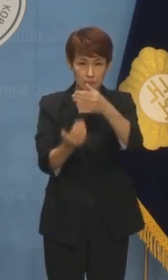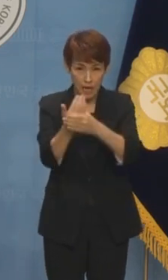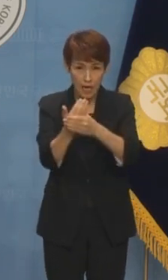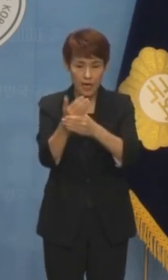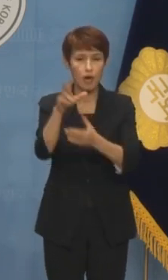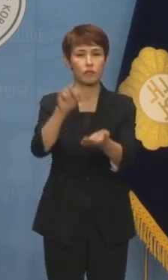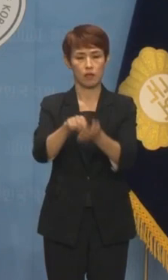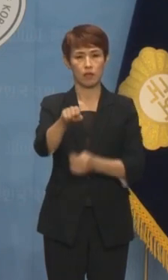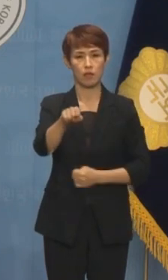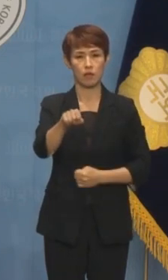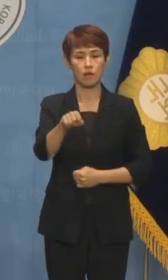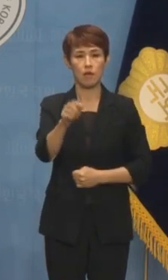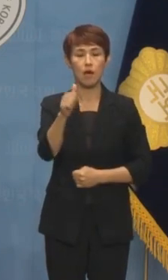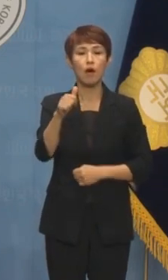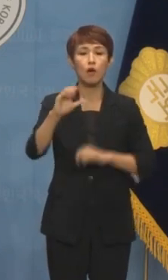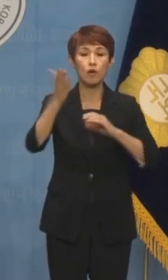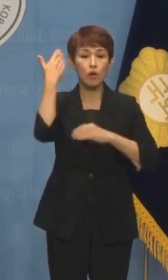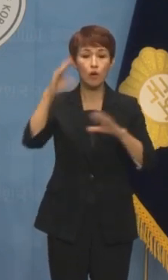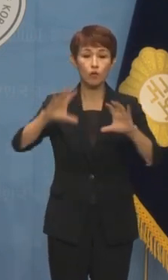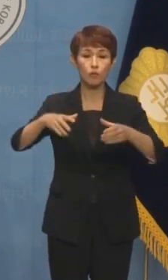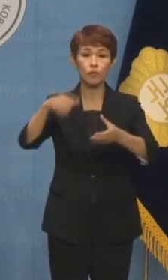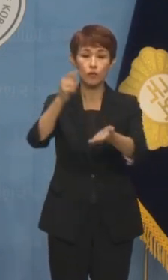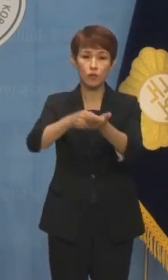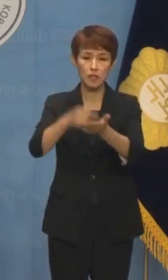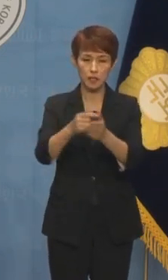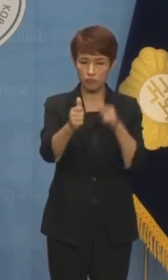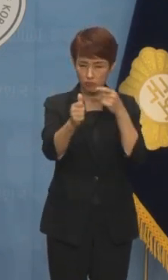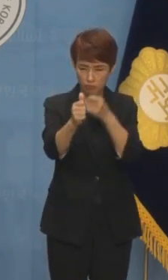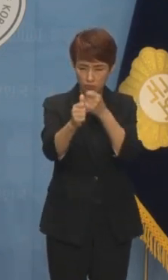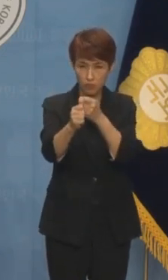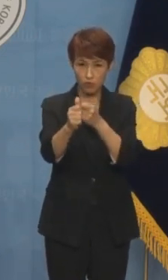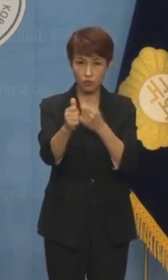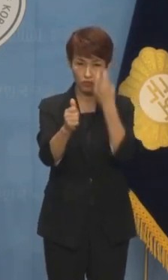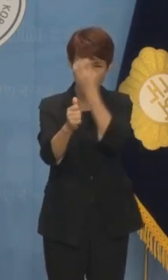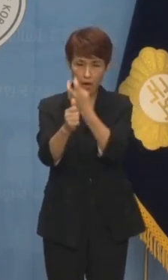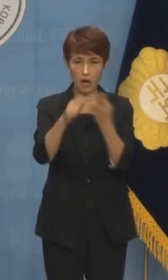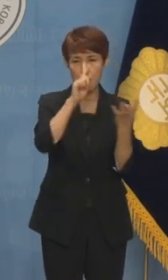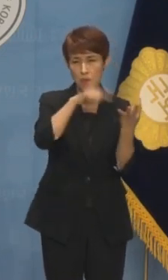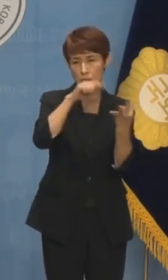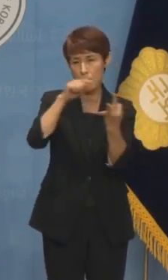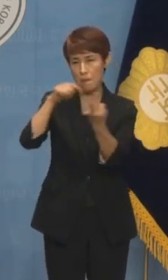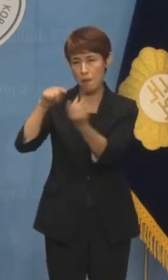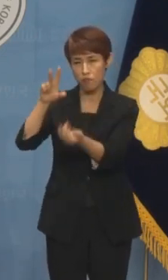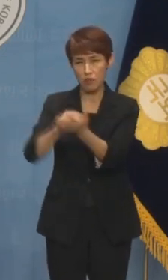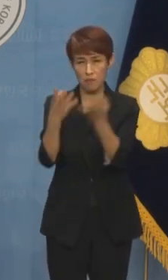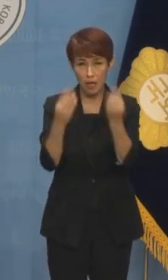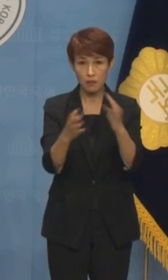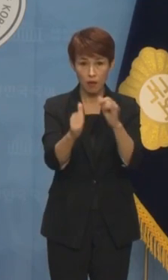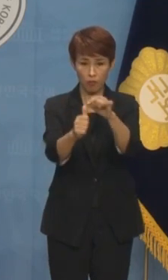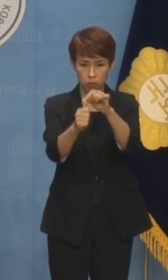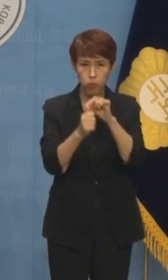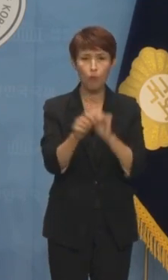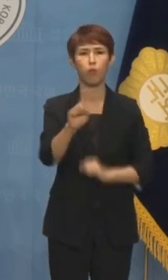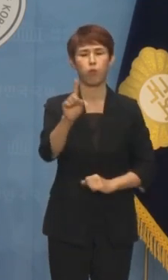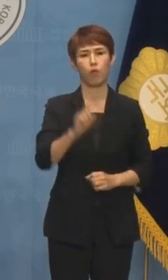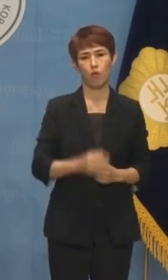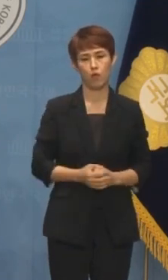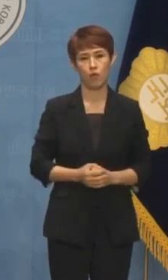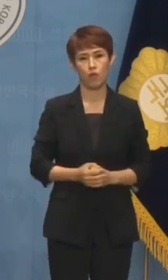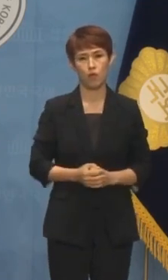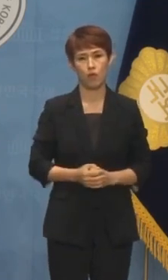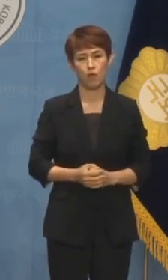2010년 한명숙 전 국무총리 표적 수사 등 이루 열거하기도 어려울 정도입니다.